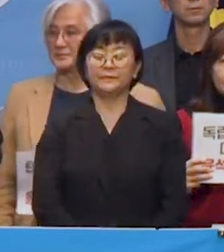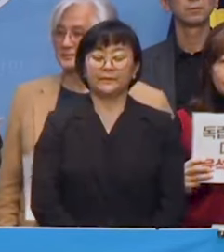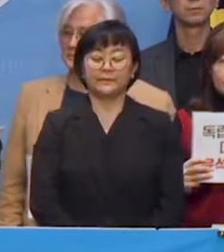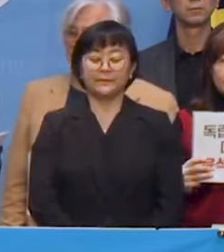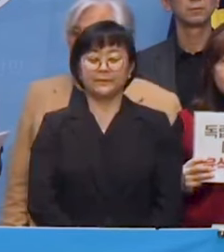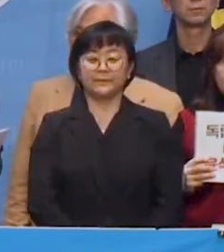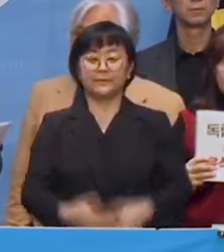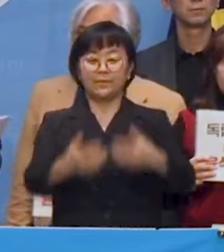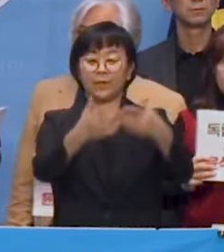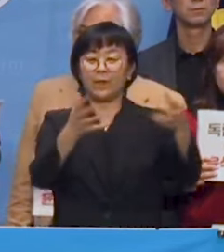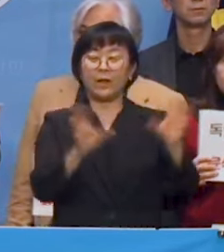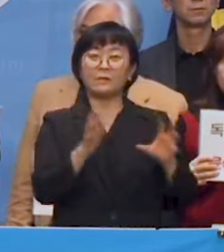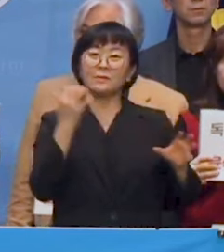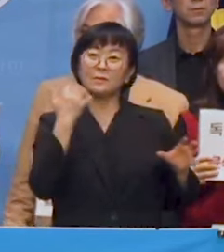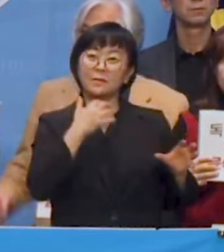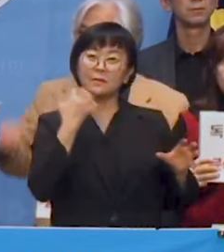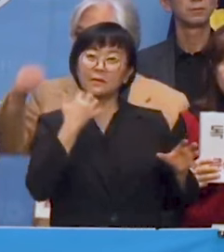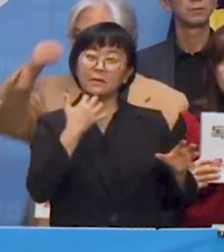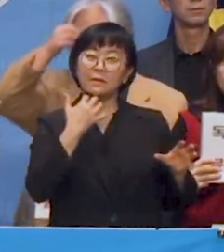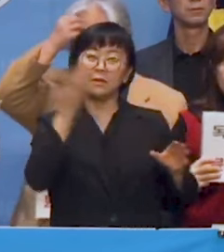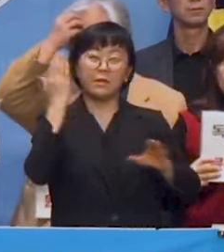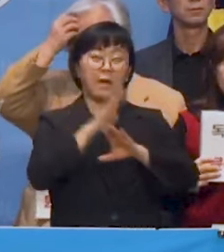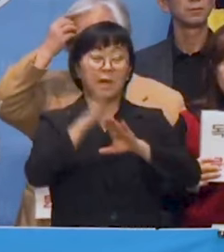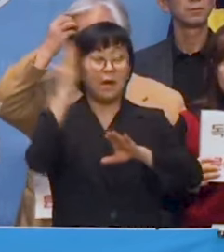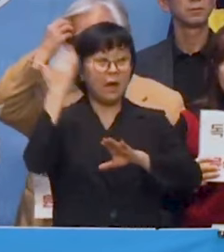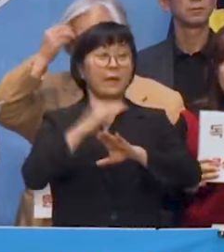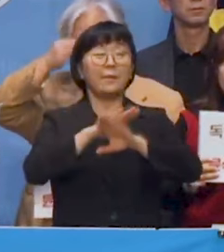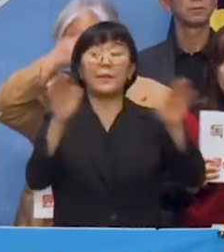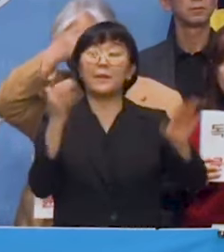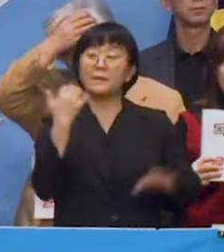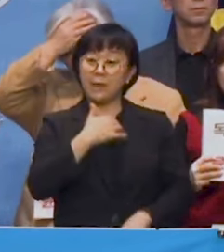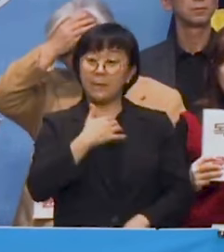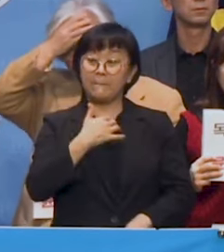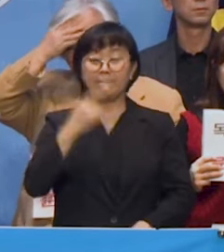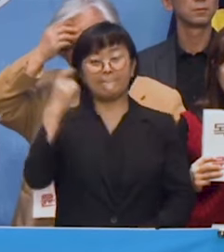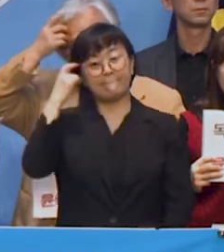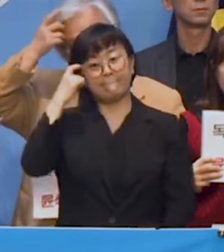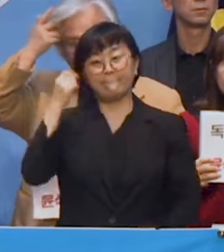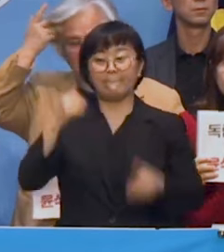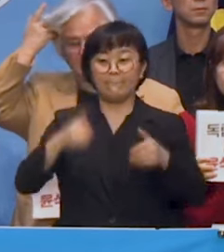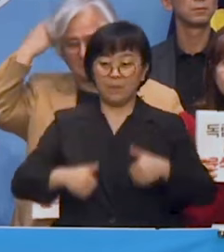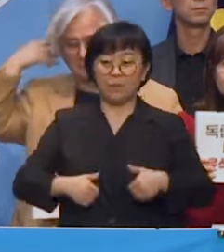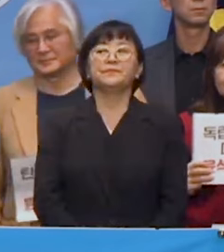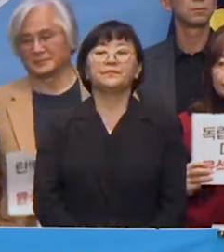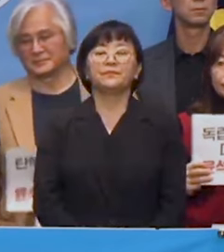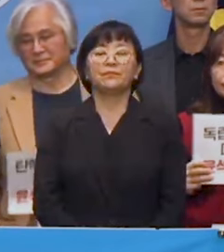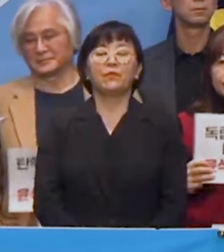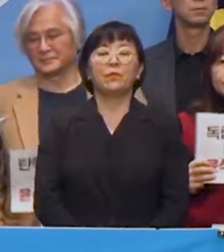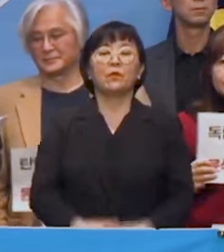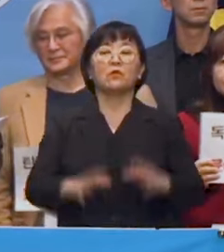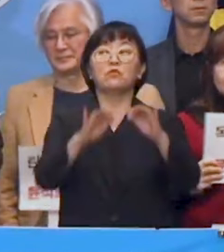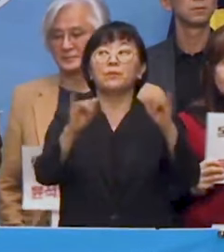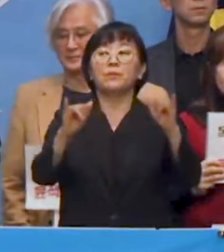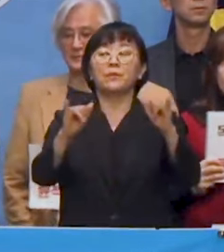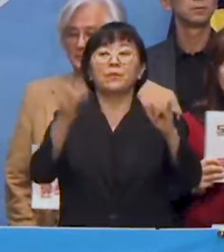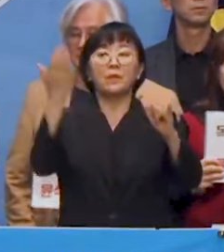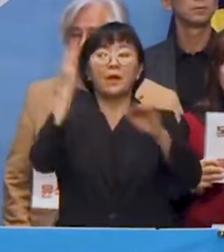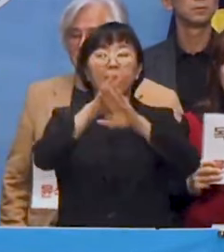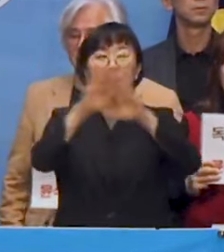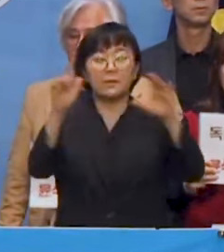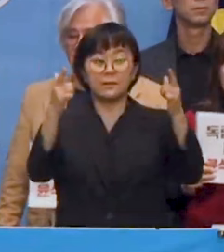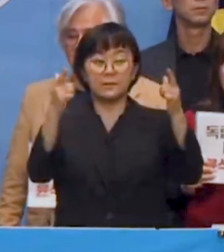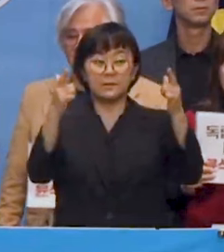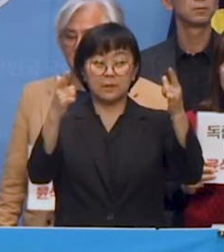왔습니다. 당 색깔이 하늘색이라는 것, 이것을 곱씹어 볼수록 참 뜻이 깊은 것 같습니다. 우리 국민을